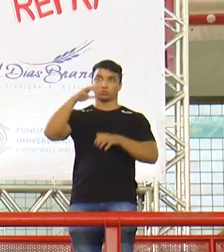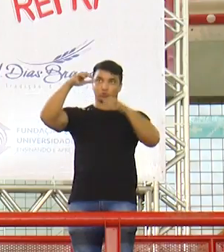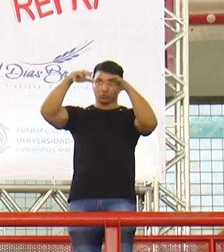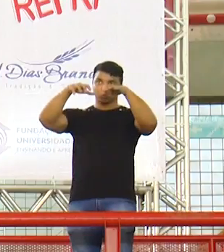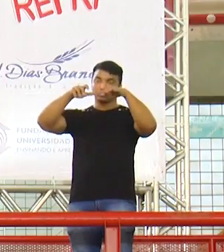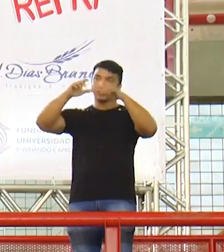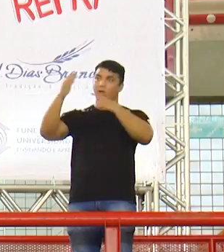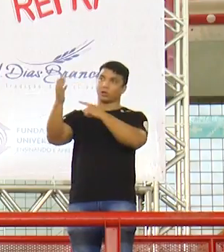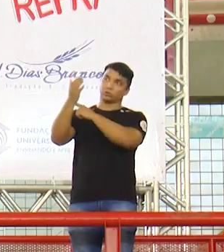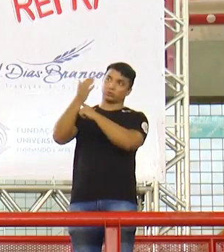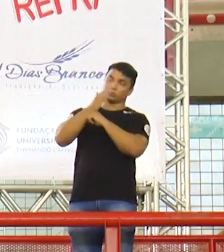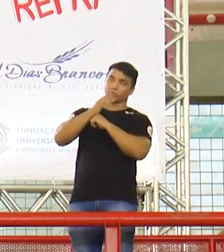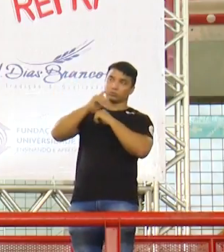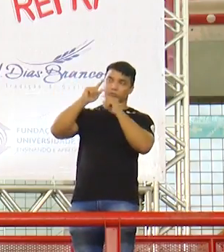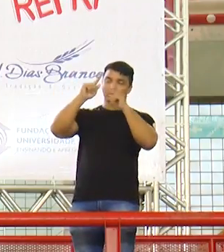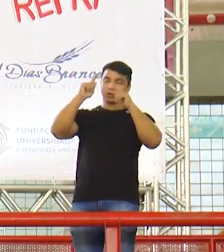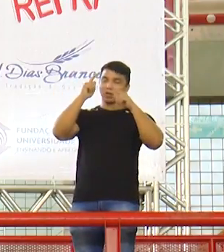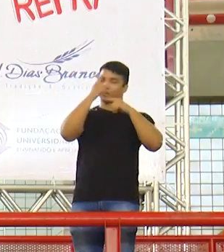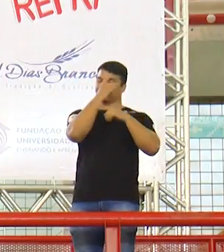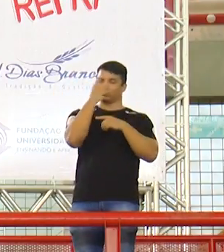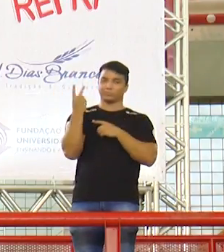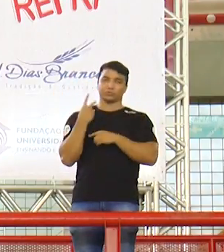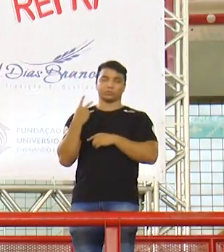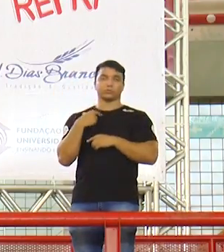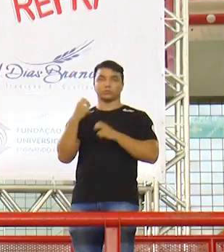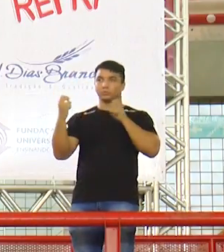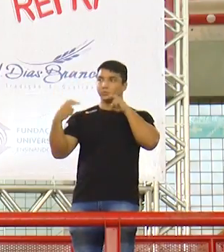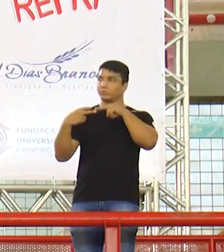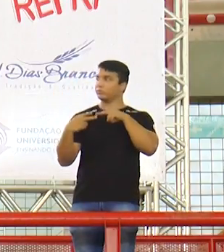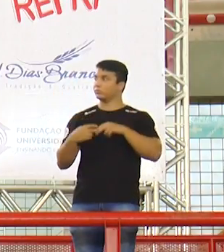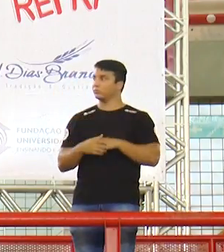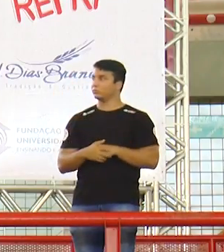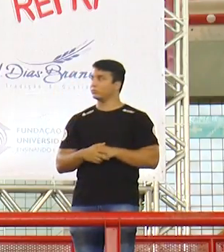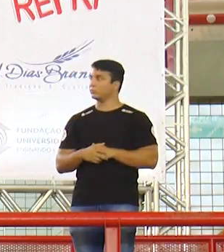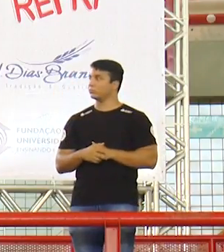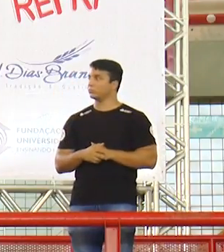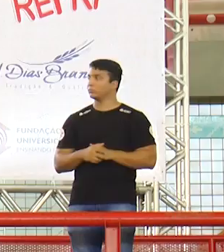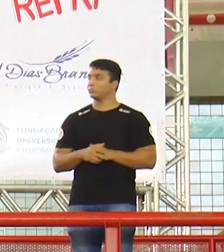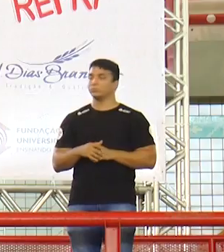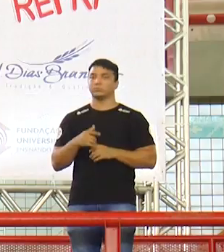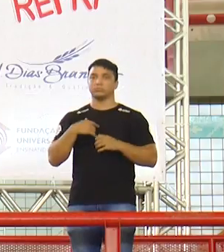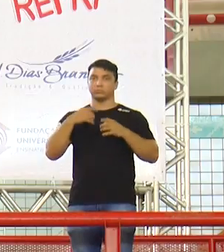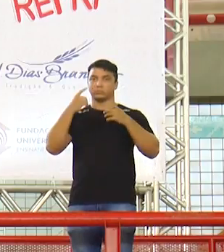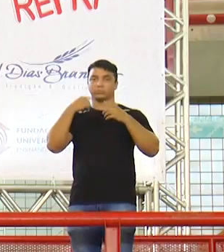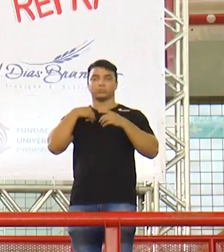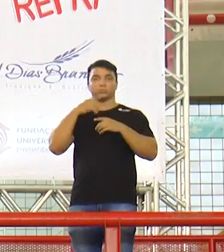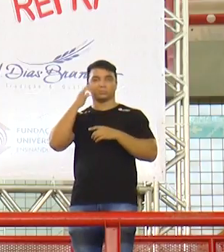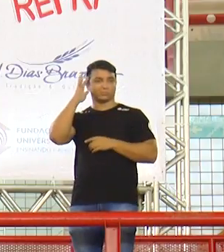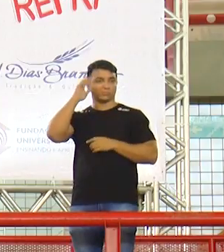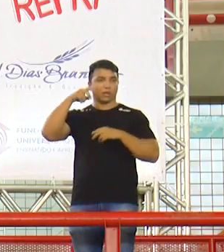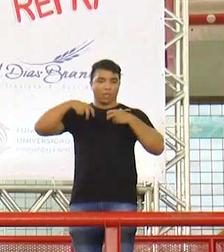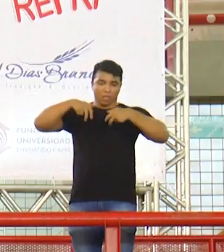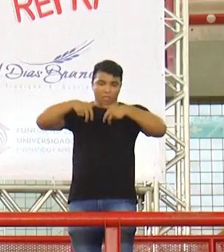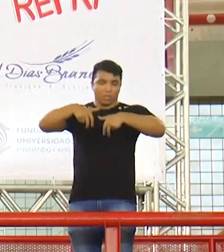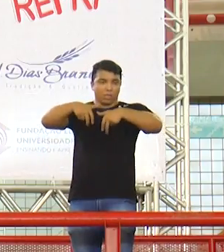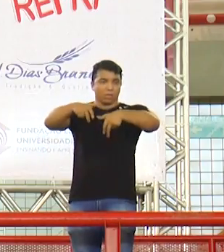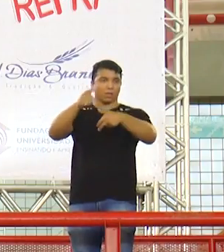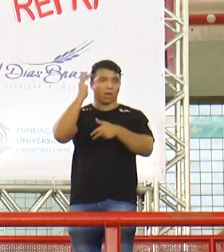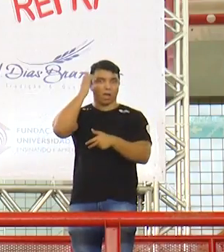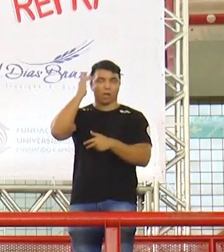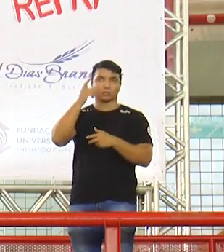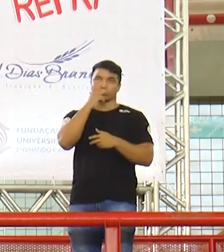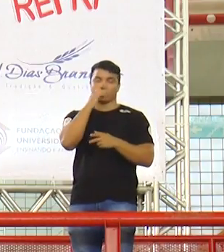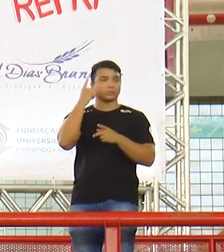chuva ajuda a gente a se ver. Filhinho, ó, você fechar os olhos, ó. Ladeira abaixo, acho